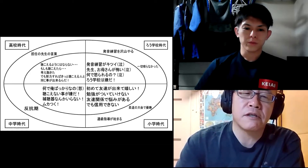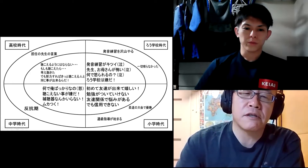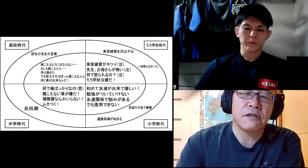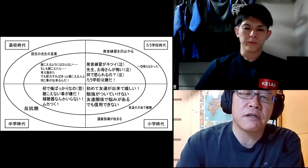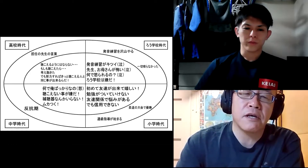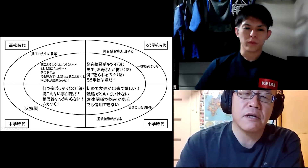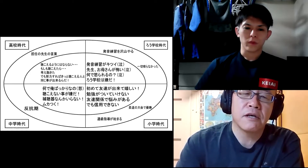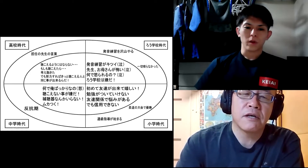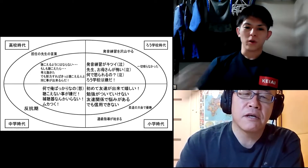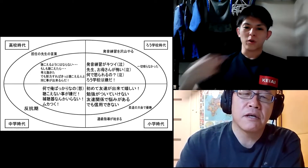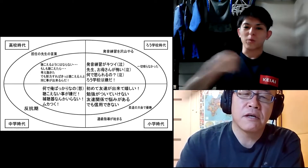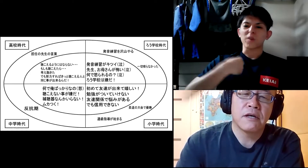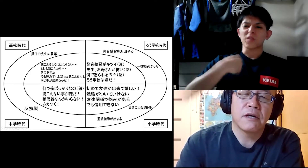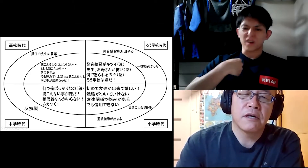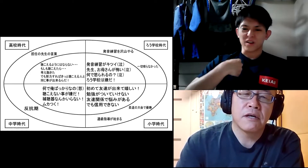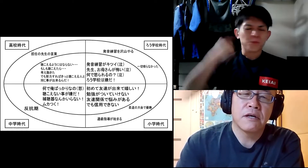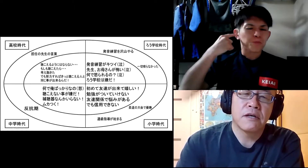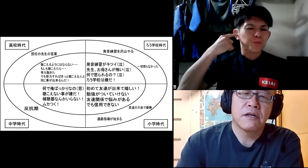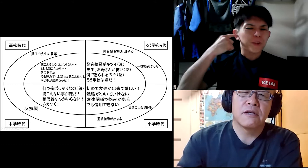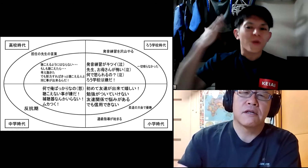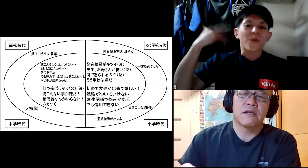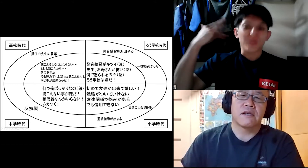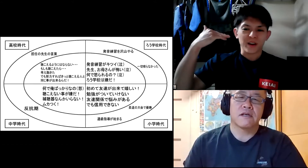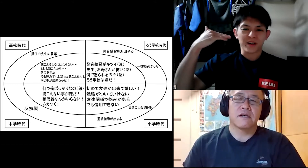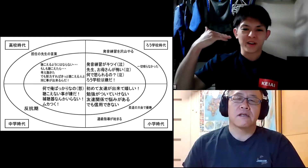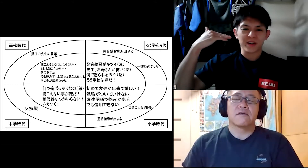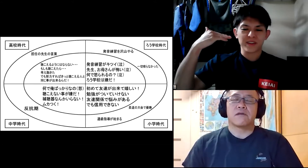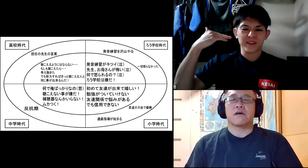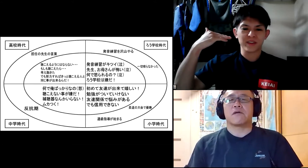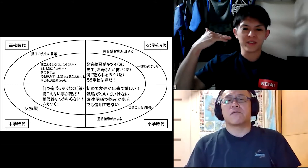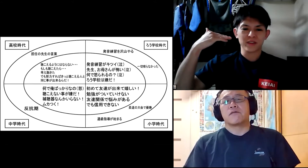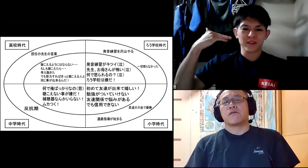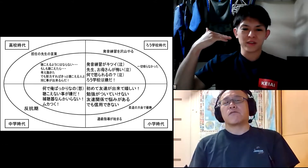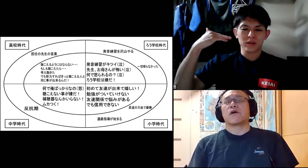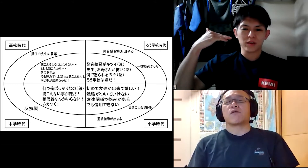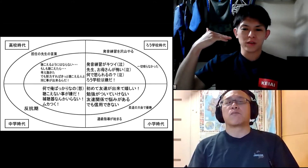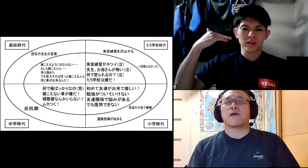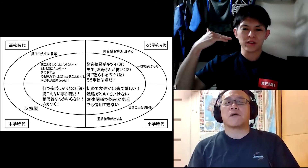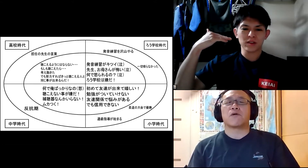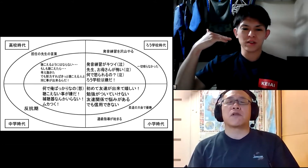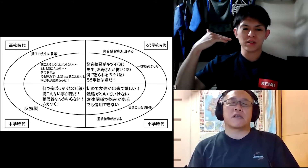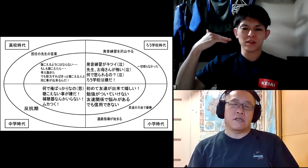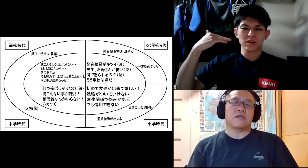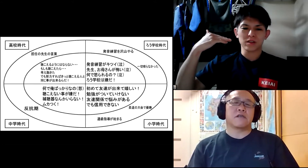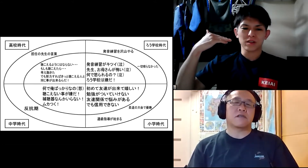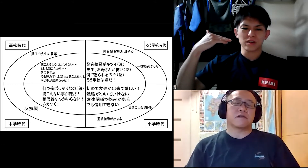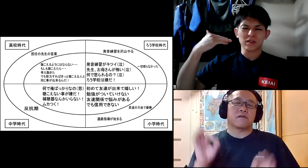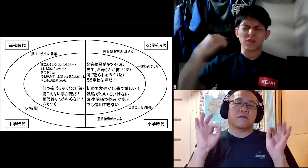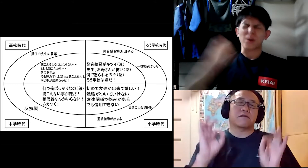中学時代ですね。で、 僕は耳が聞こえ